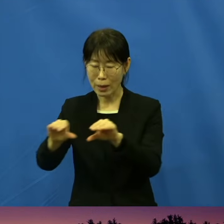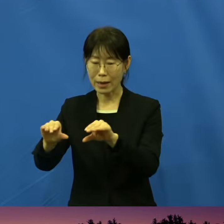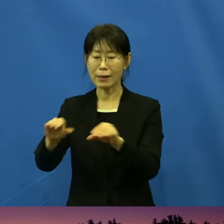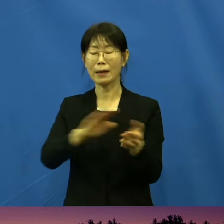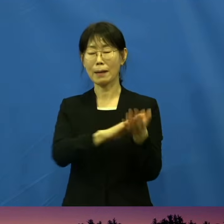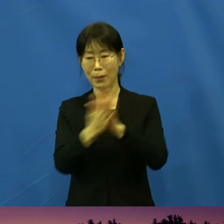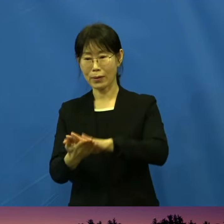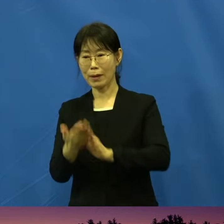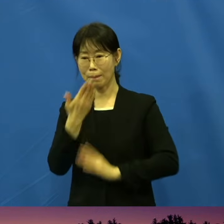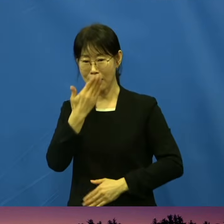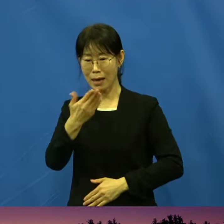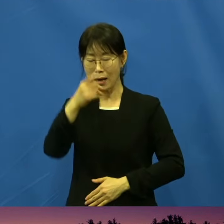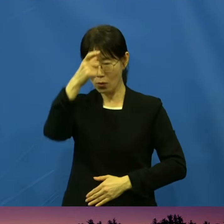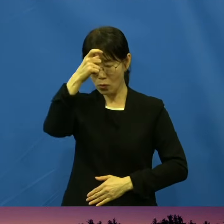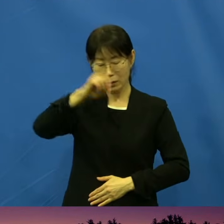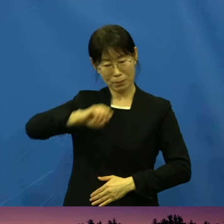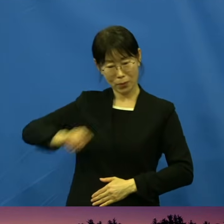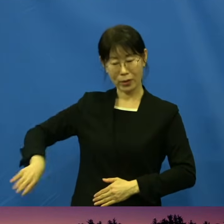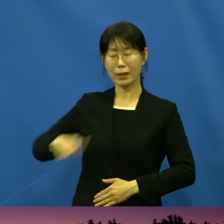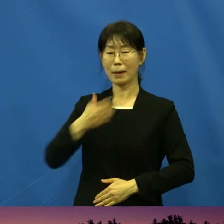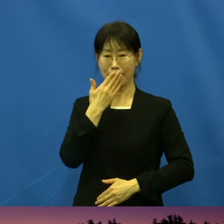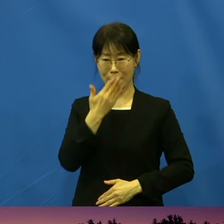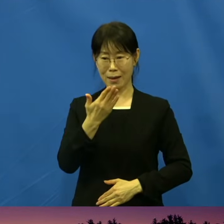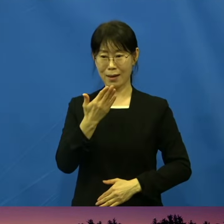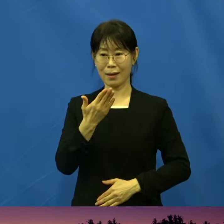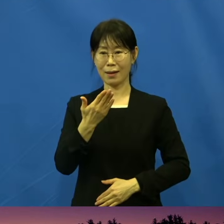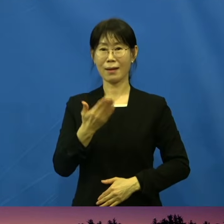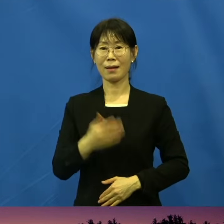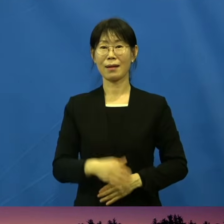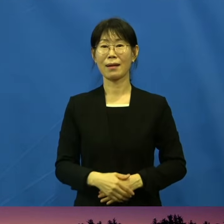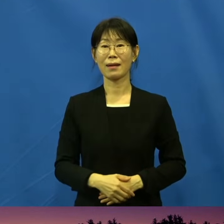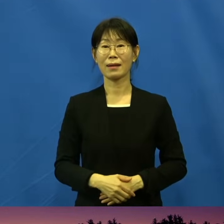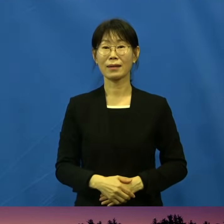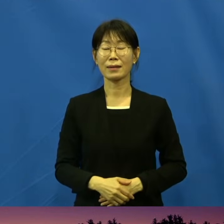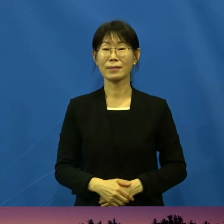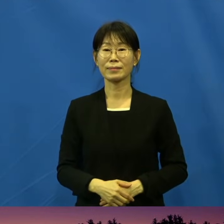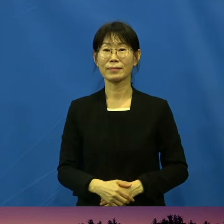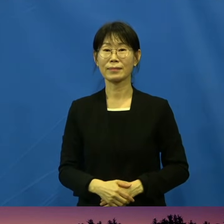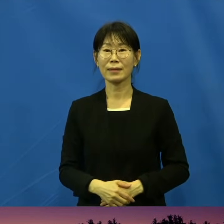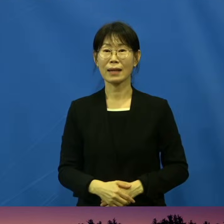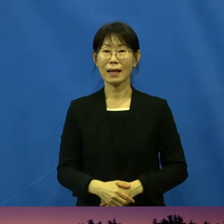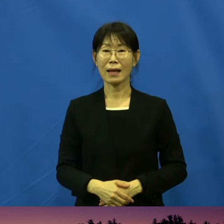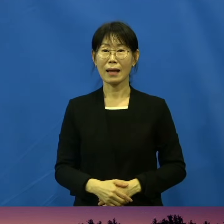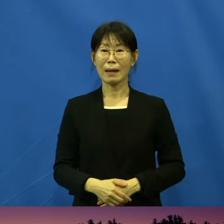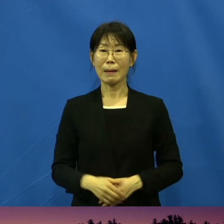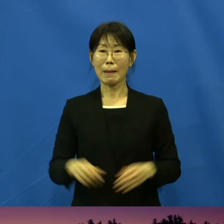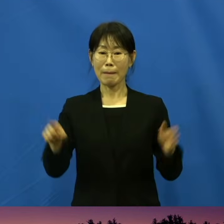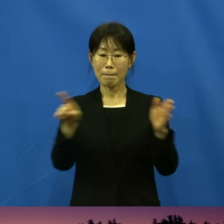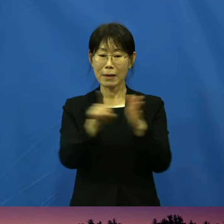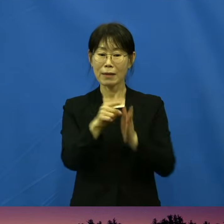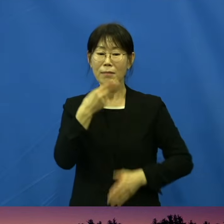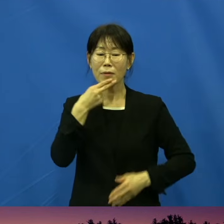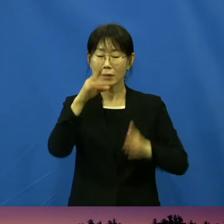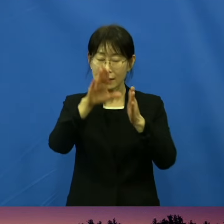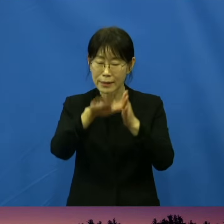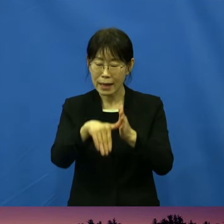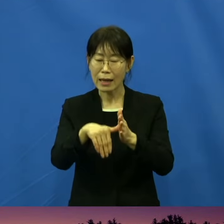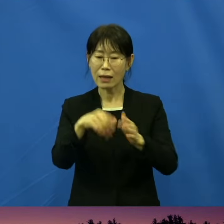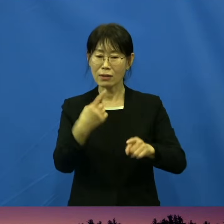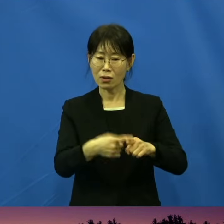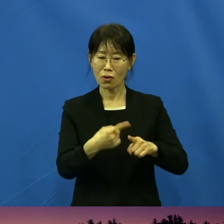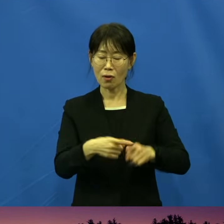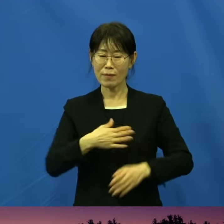그 다음에 일어나는 일이 뭐예요? 내 안에 그리스도가 계신다는 걸 믿는 거죠. 여러분, 이전같이 고집을 피우면 무엇인가 자꾸 불편해요. 마음이